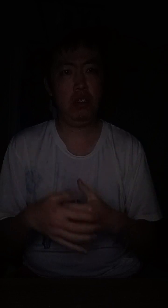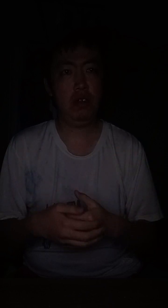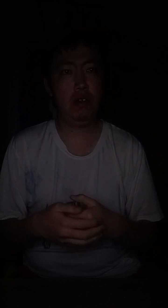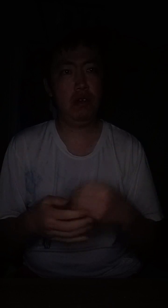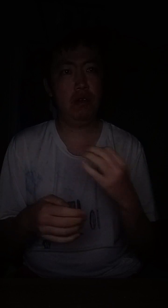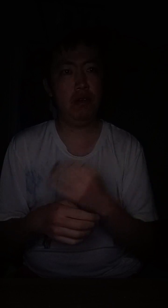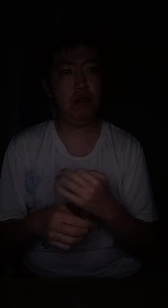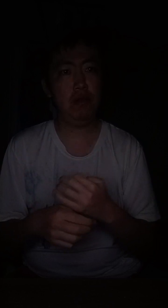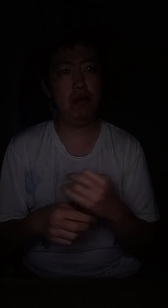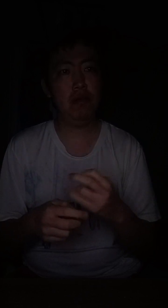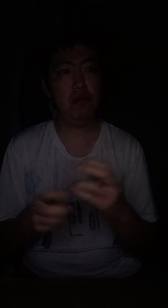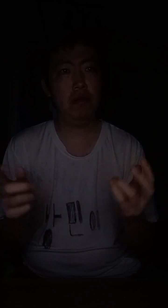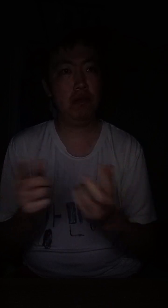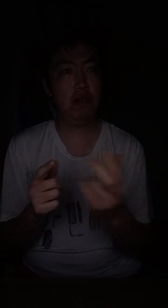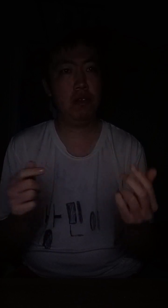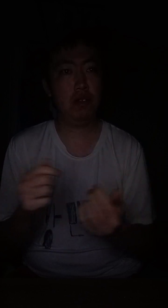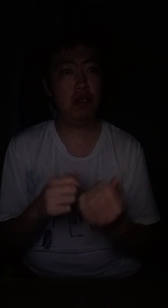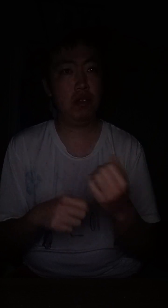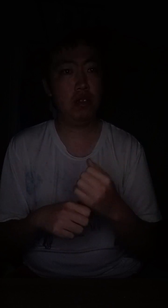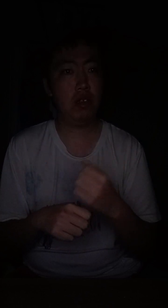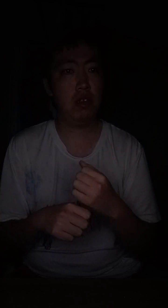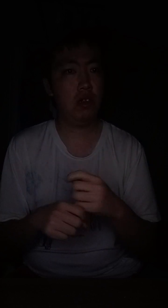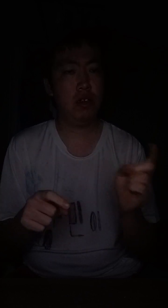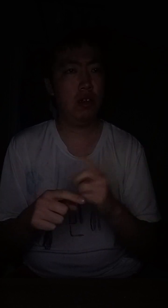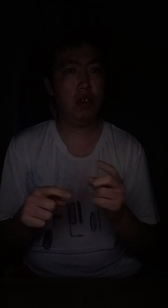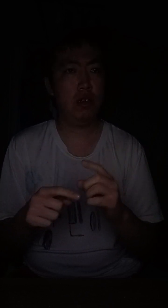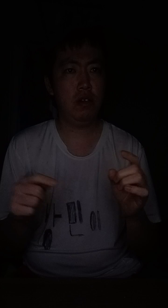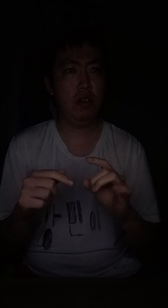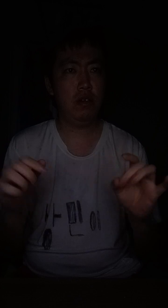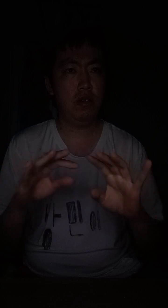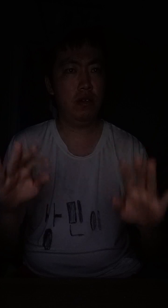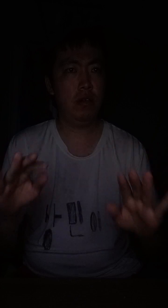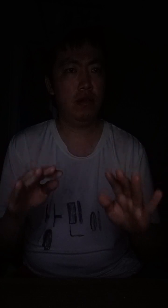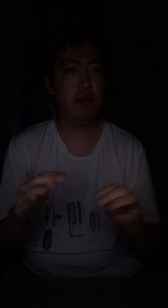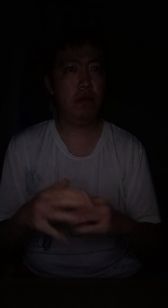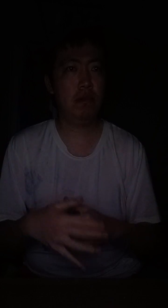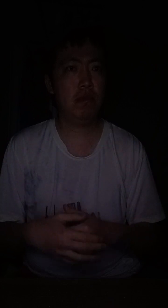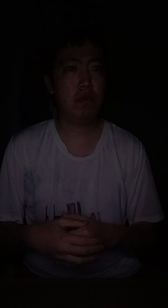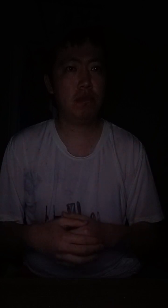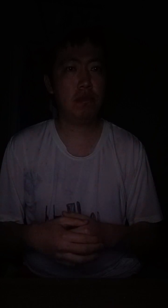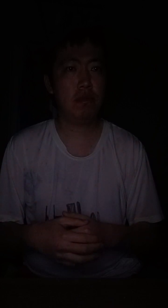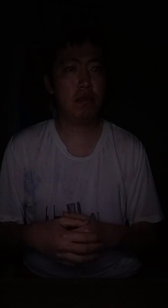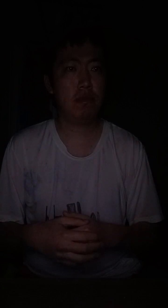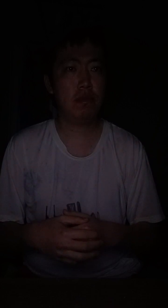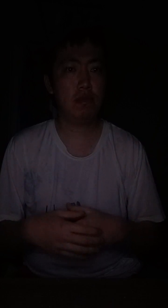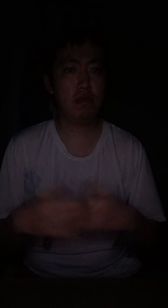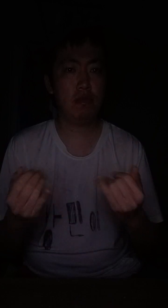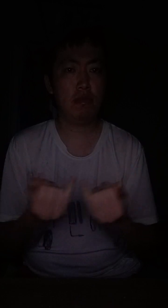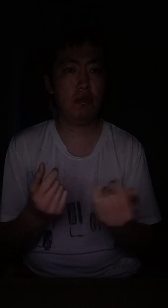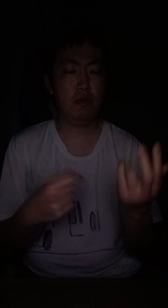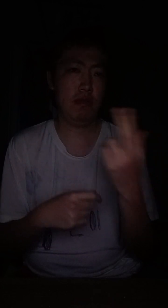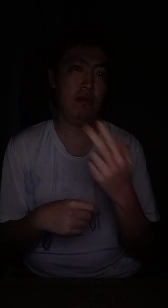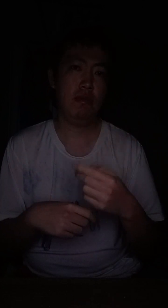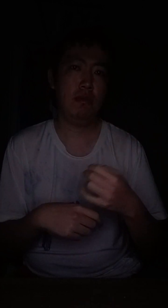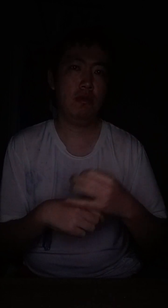보시는 것처럼 변기만 남아있고 또 접근할 수 없도록 아예 울타리까지 쳐져 있습니다. 공용 화장실이 사라진 뒤